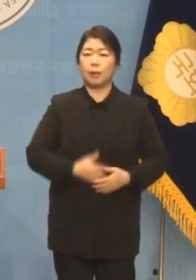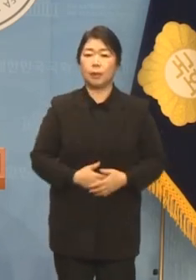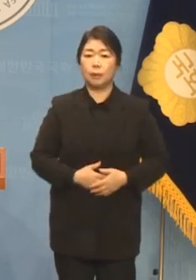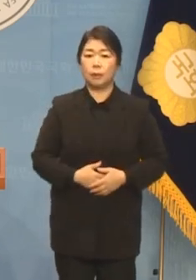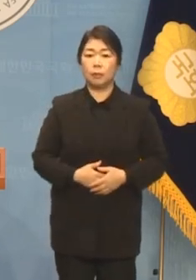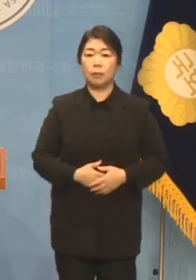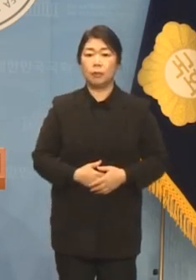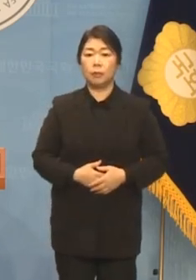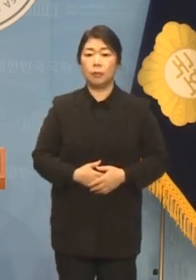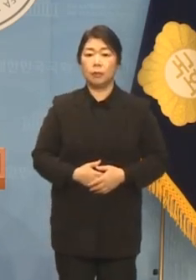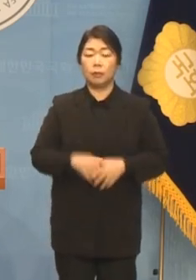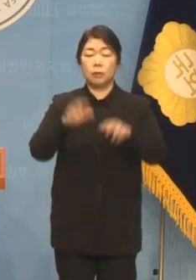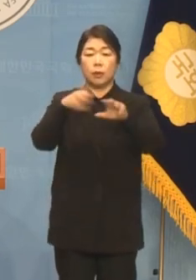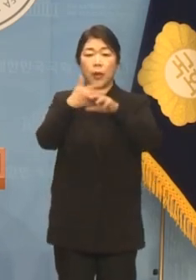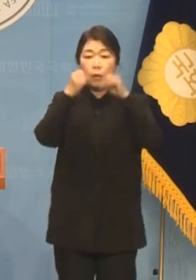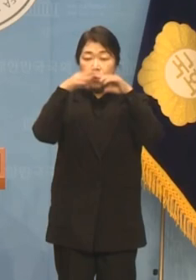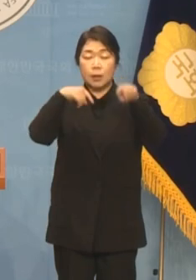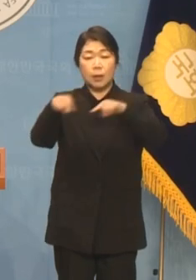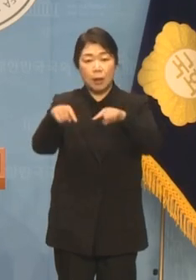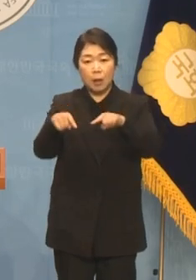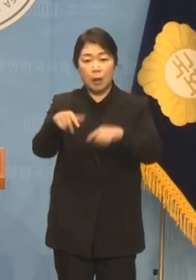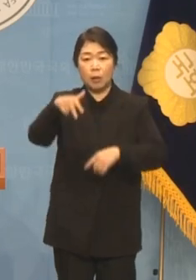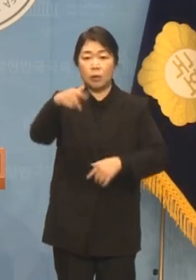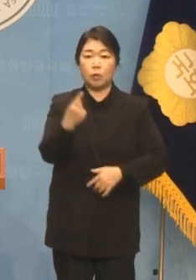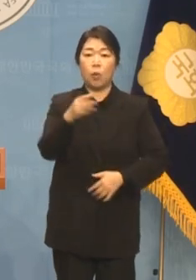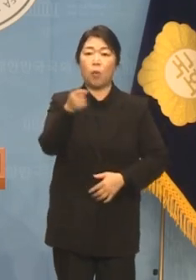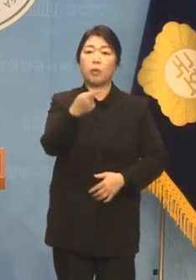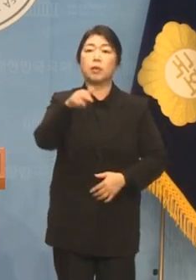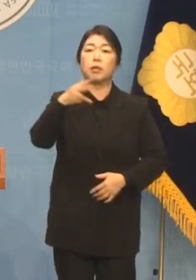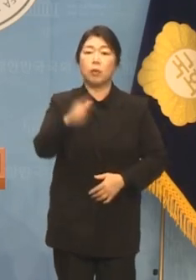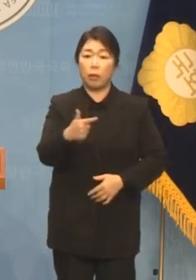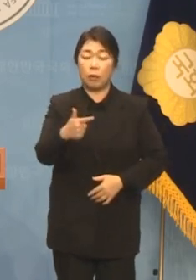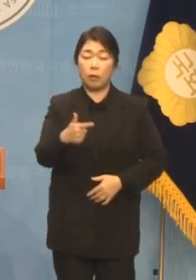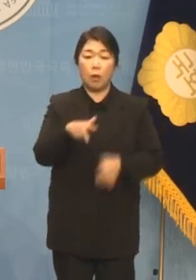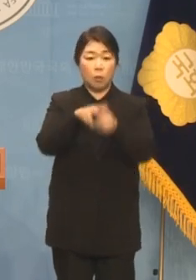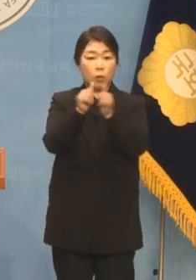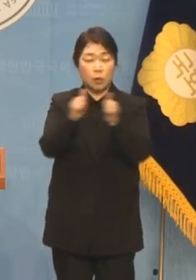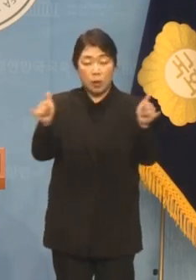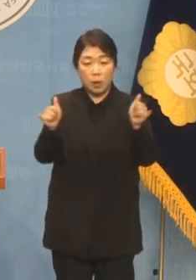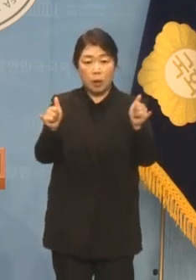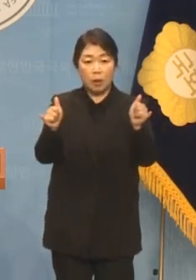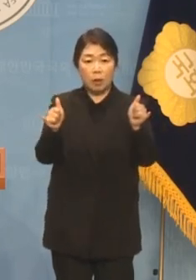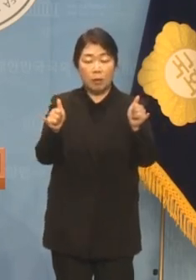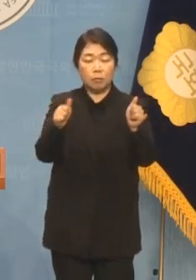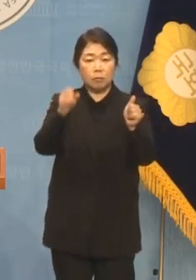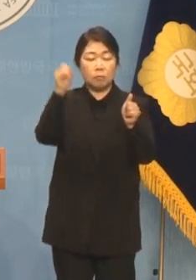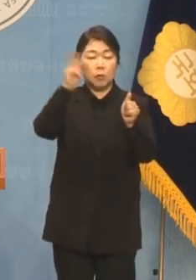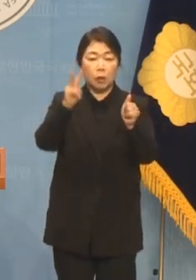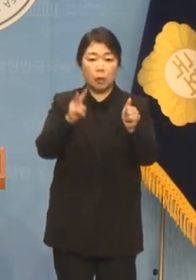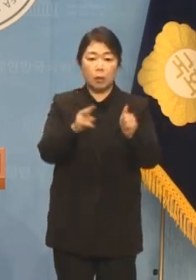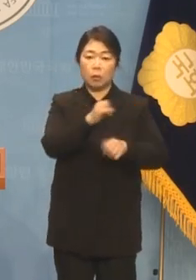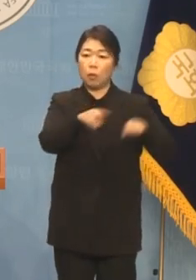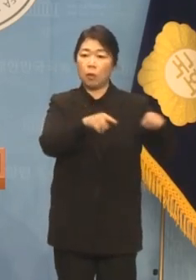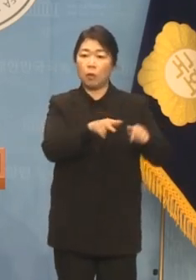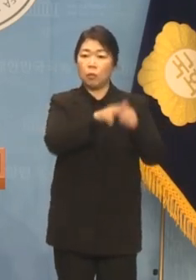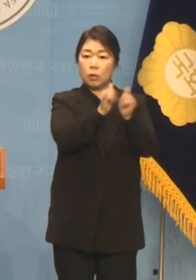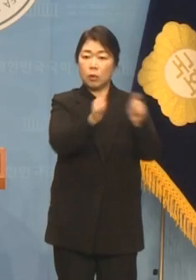조응천 후보에게 뜬금없이 여당 후보와의 단일화 의을 따지기 시작했기